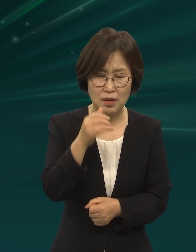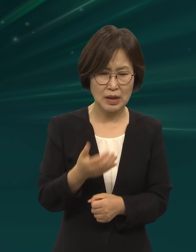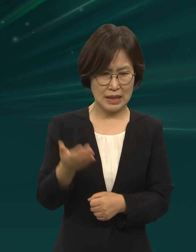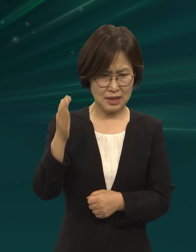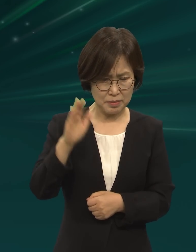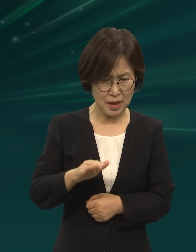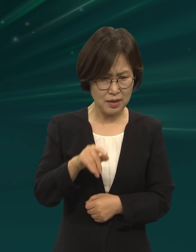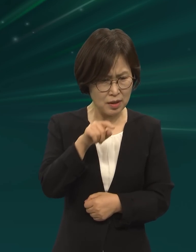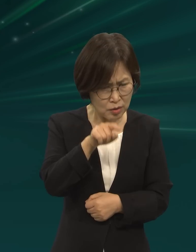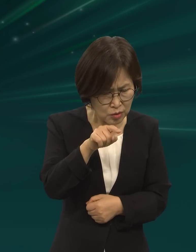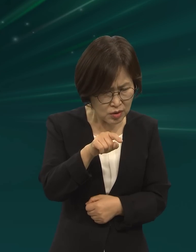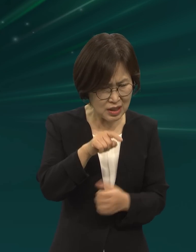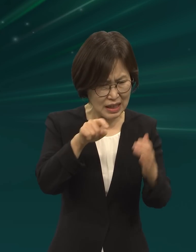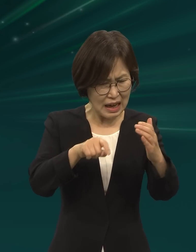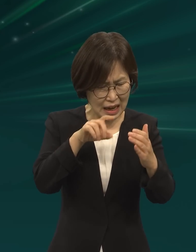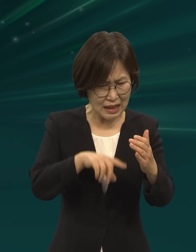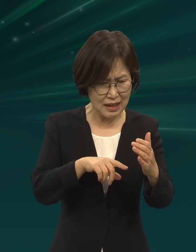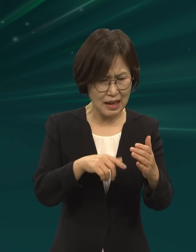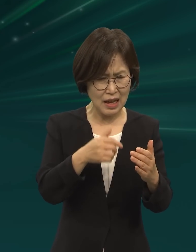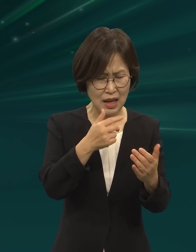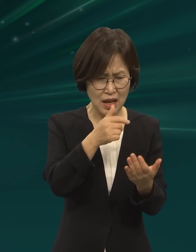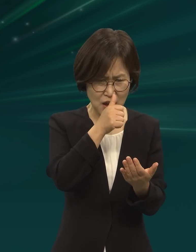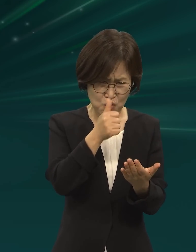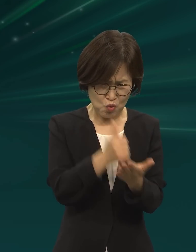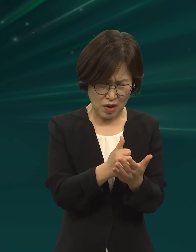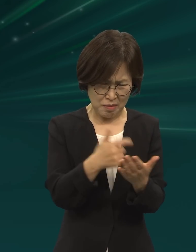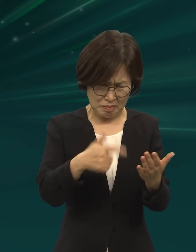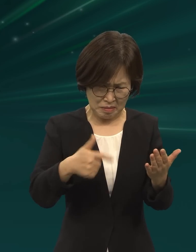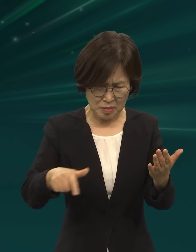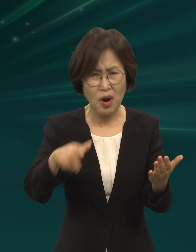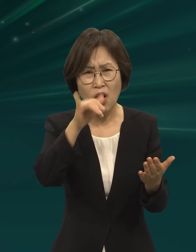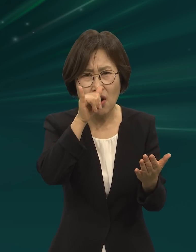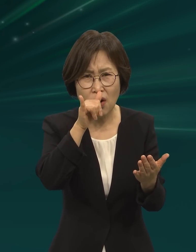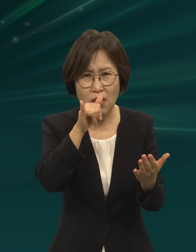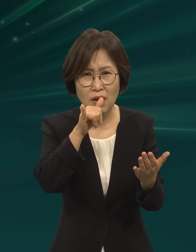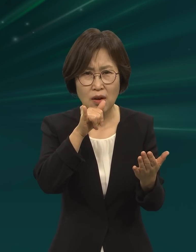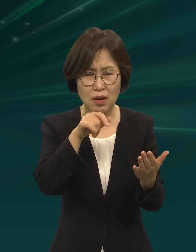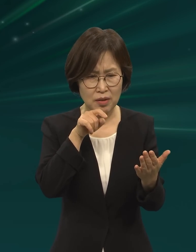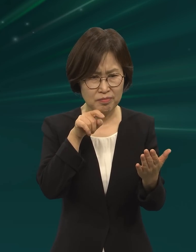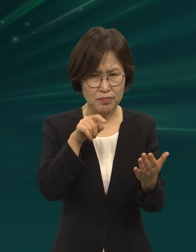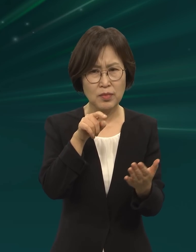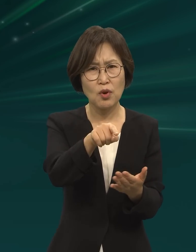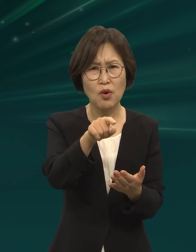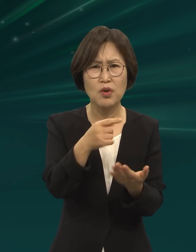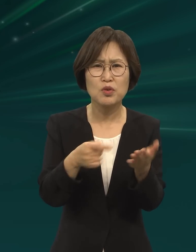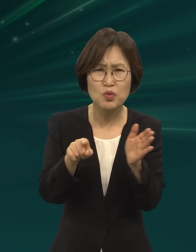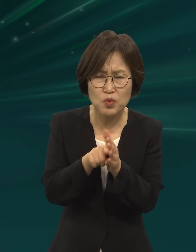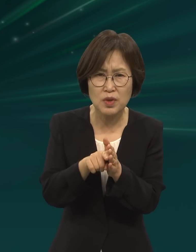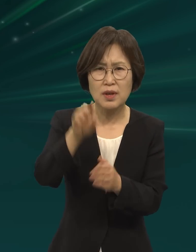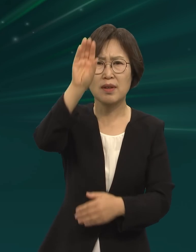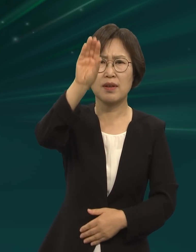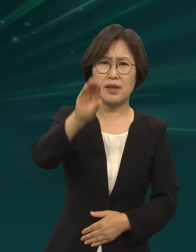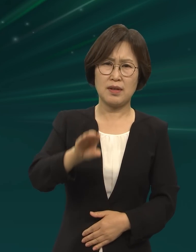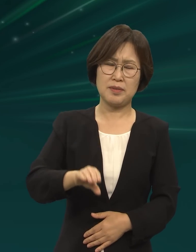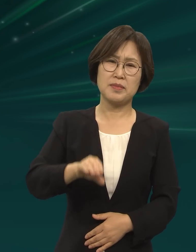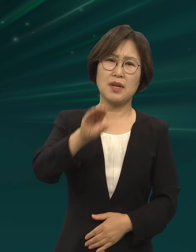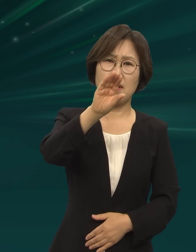네 안에 이런 죄들이 있다. 나 너를 위해 십자가에